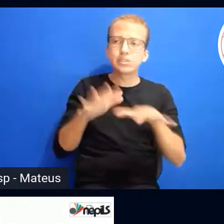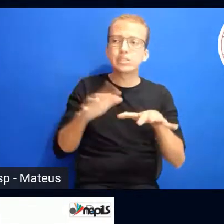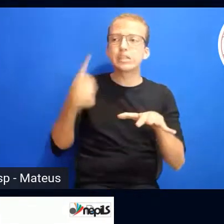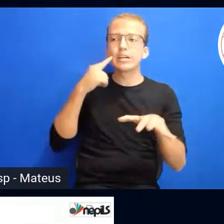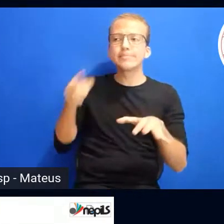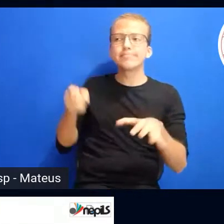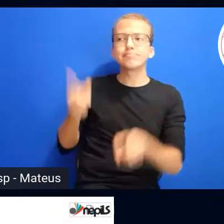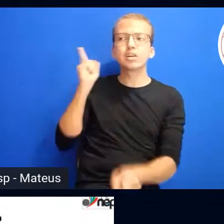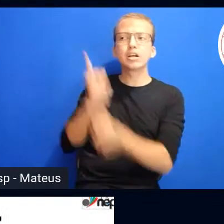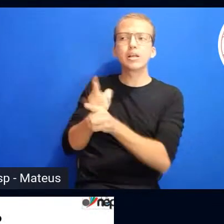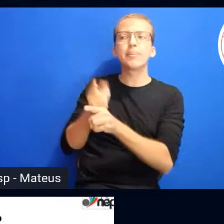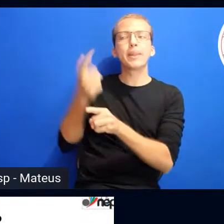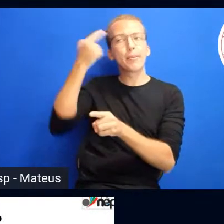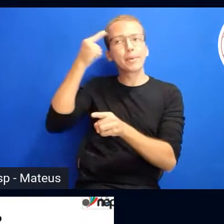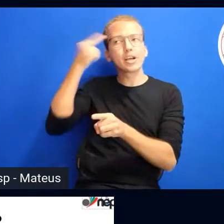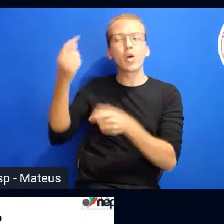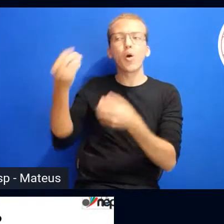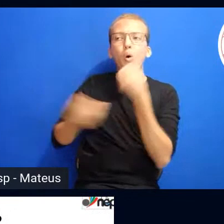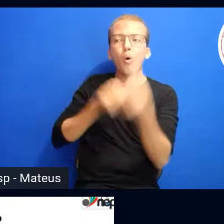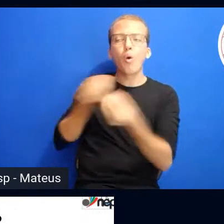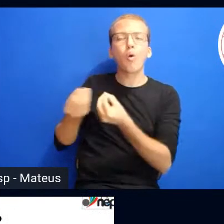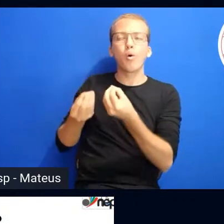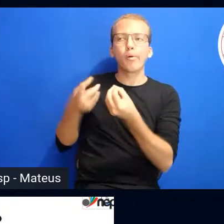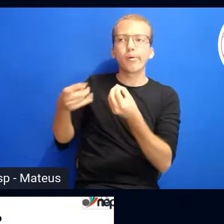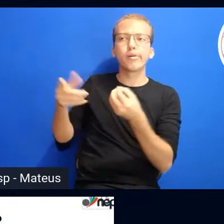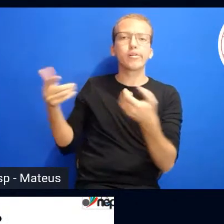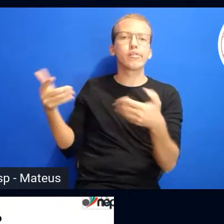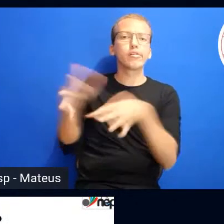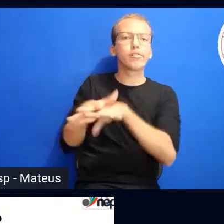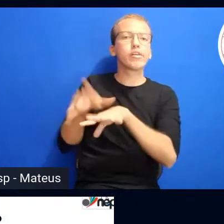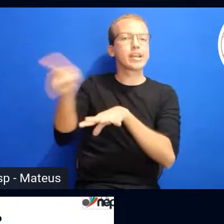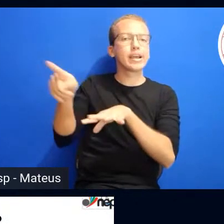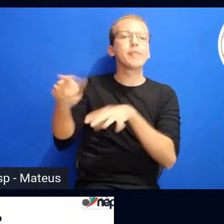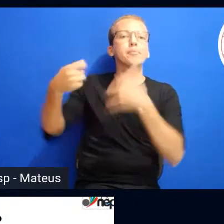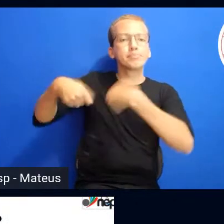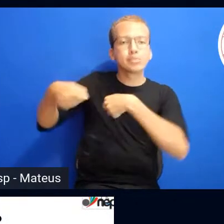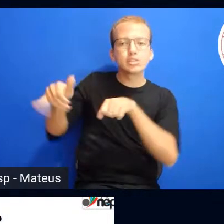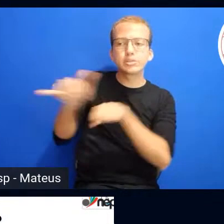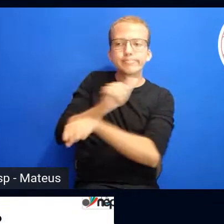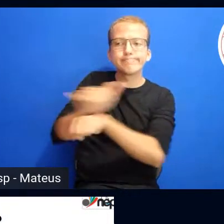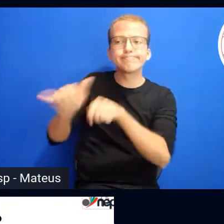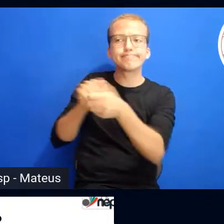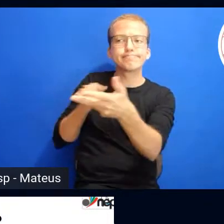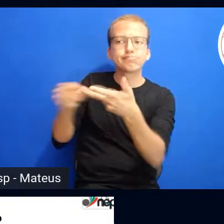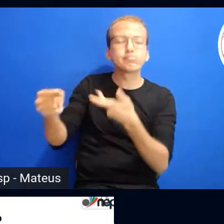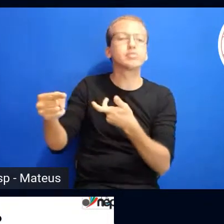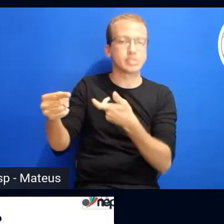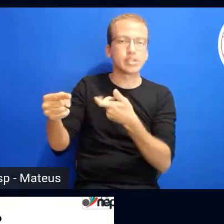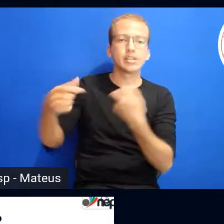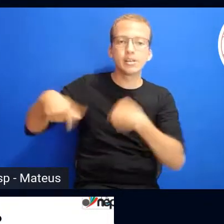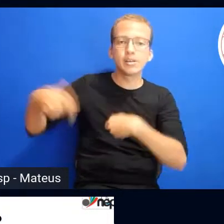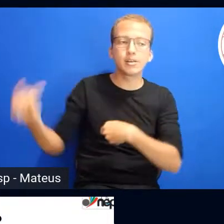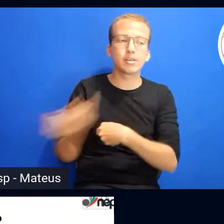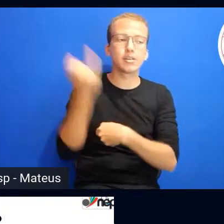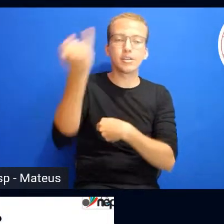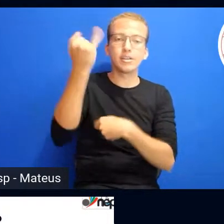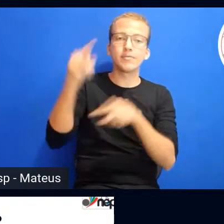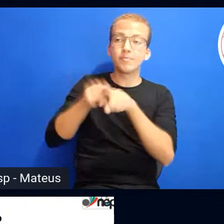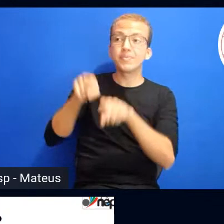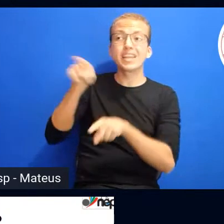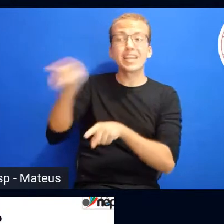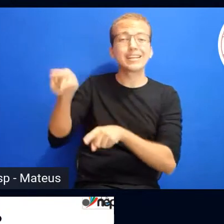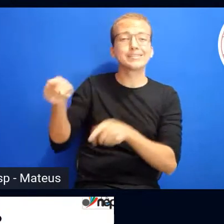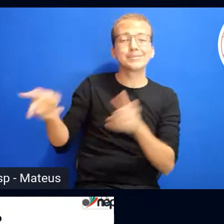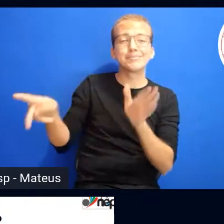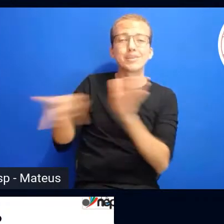educativas para incluir esses surdos que chegavam aqui no país, eh, sendo detentores de uma outra cultura, de